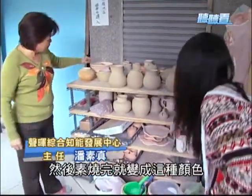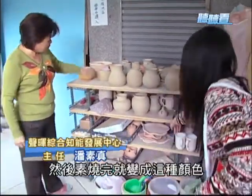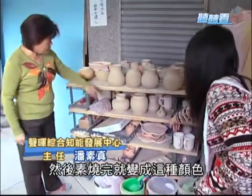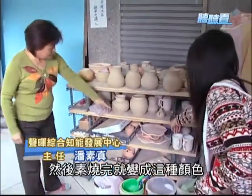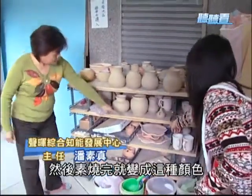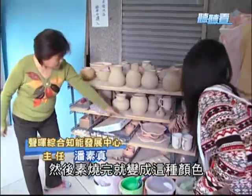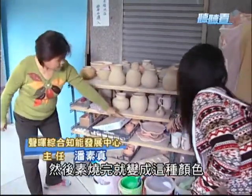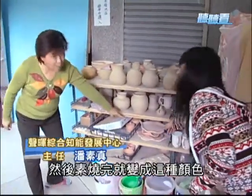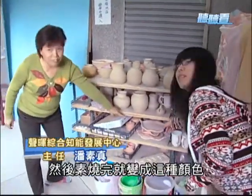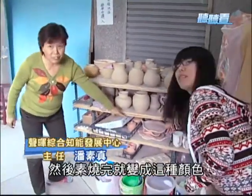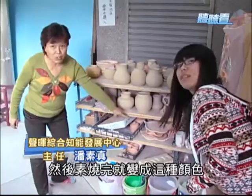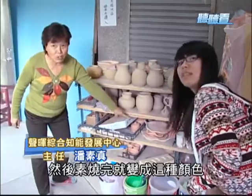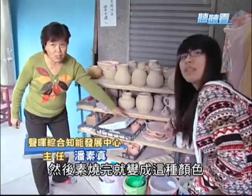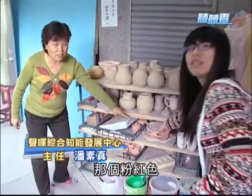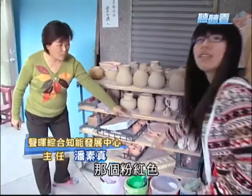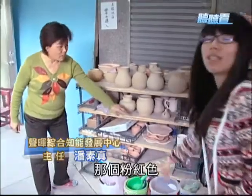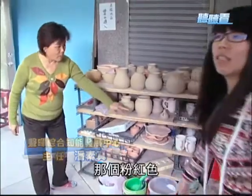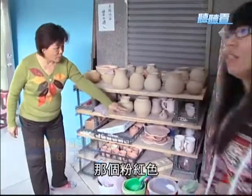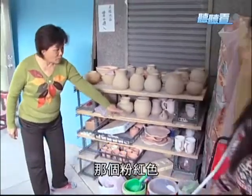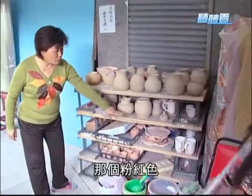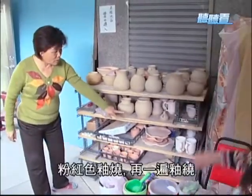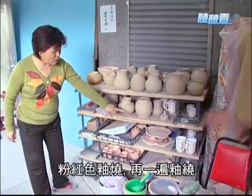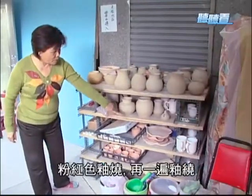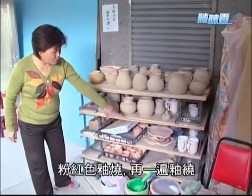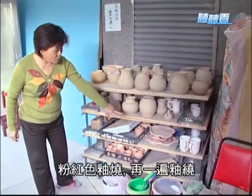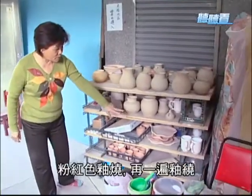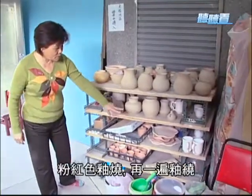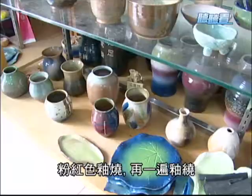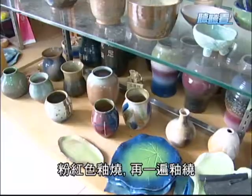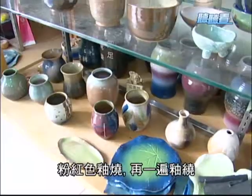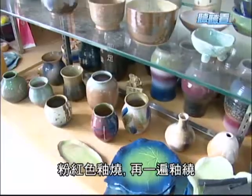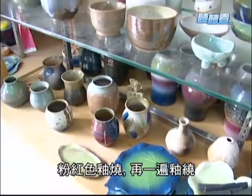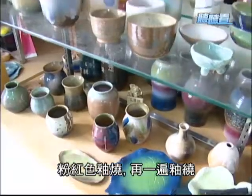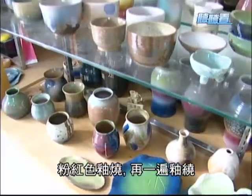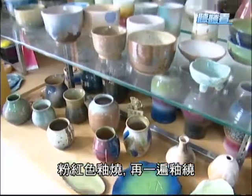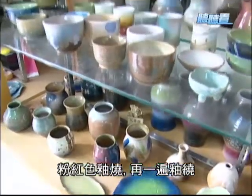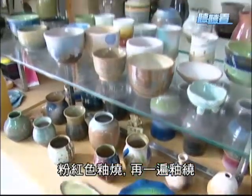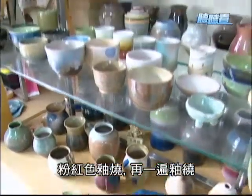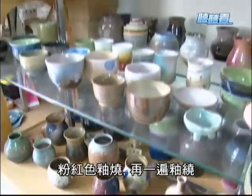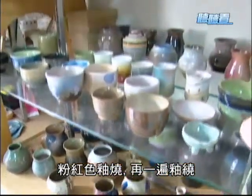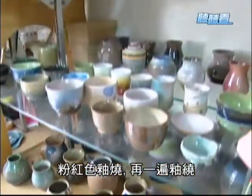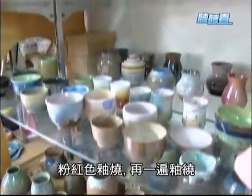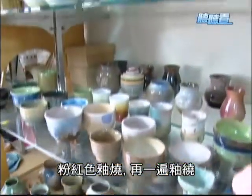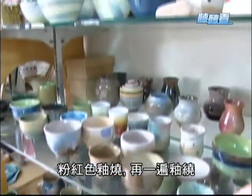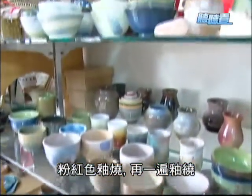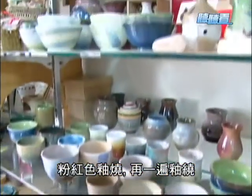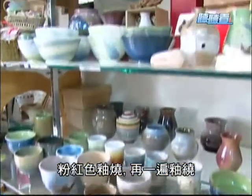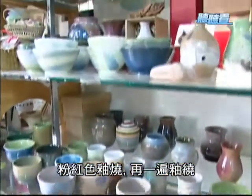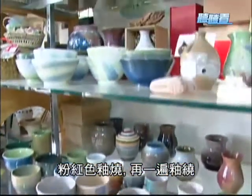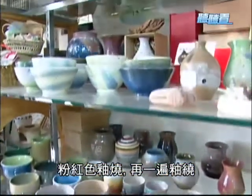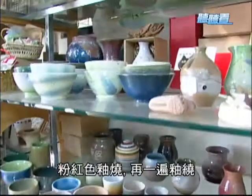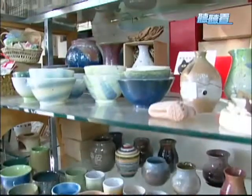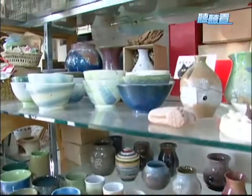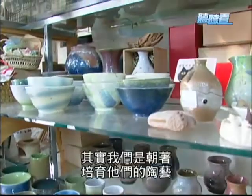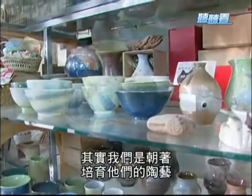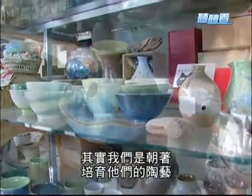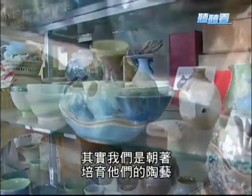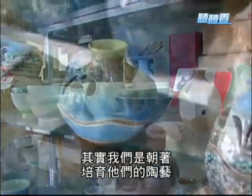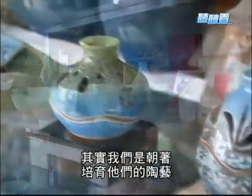边色， 紫那个粉红色，啊，粉红色右烧，再一遍右烧。 其实我们是朝